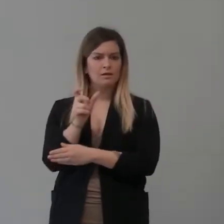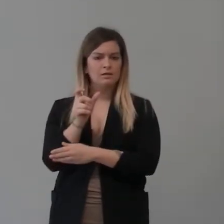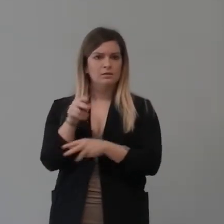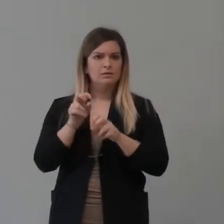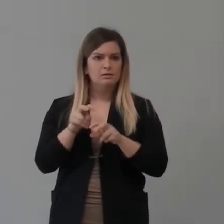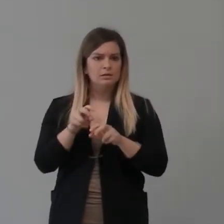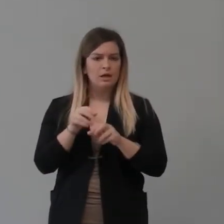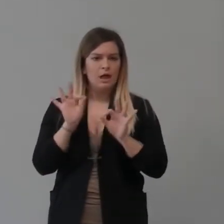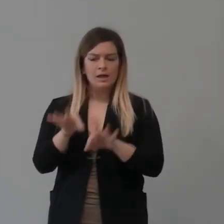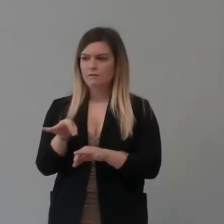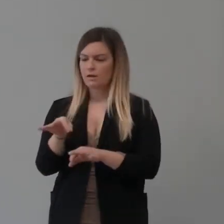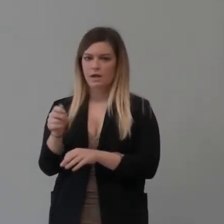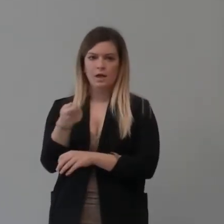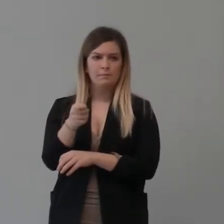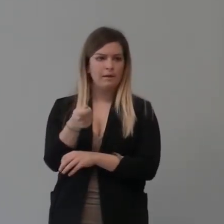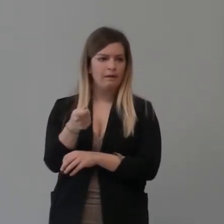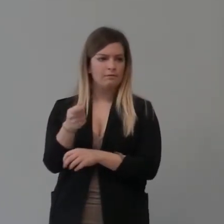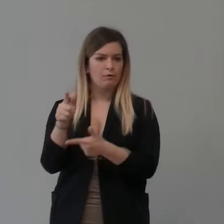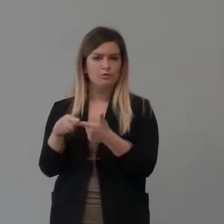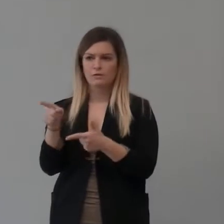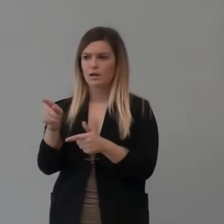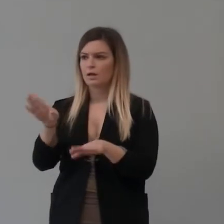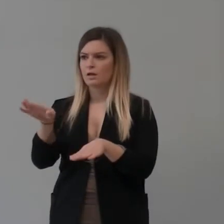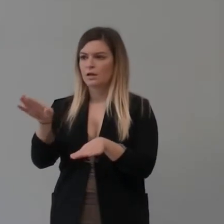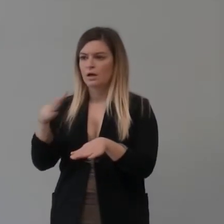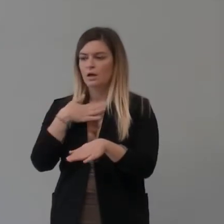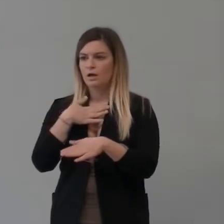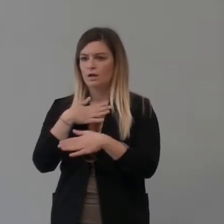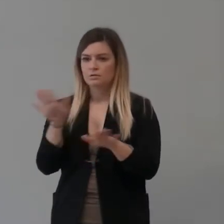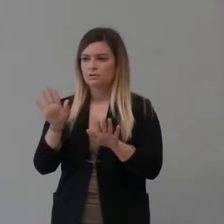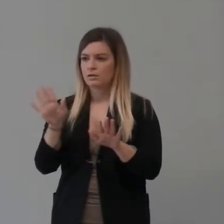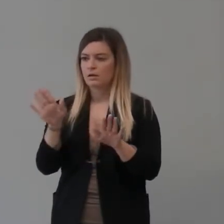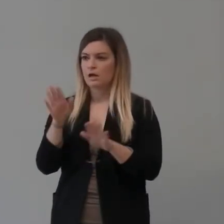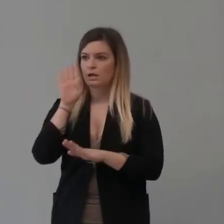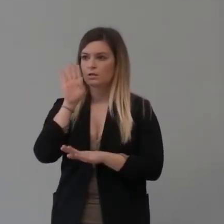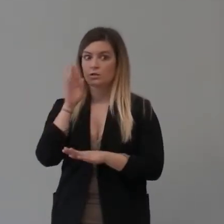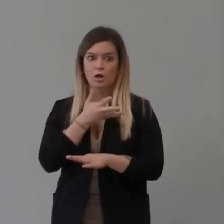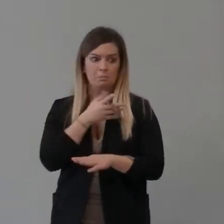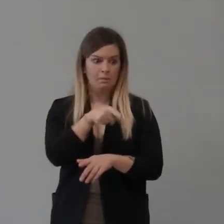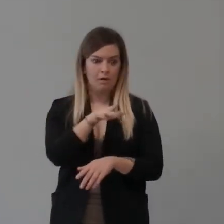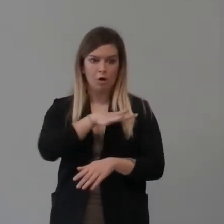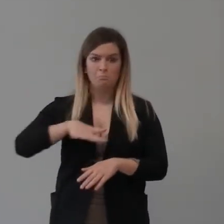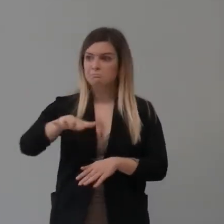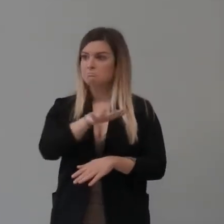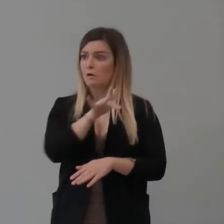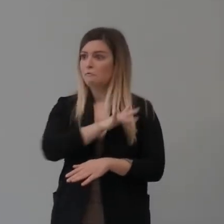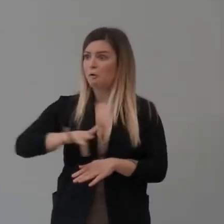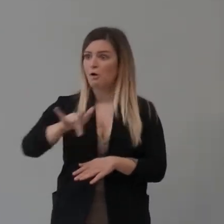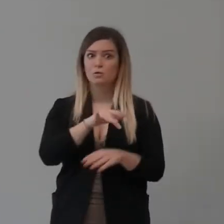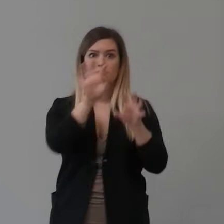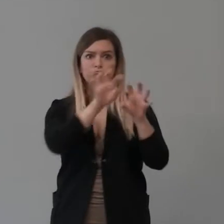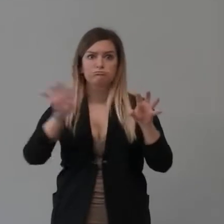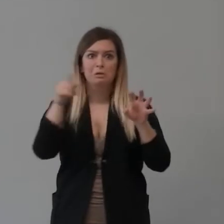tutta trafelata da Pietro e da Giovanni. Dice, hanno tolto il corpo, guardate, Gesù non c'è più nella